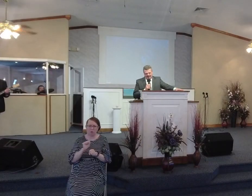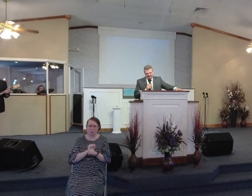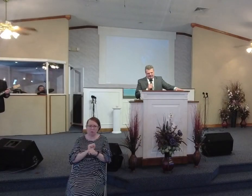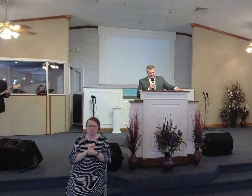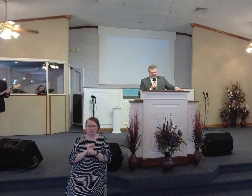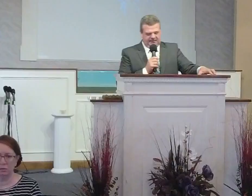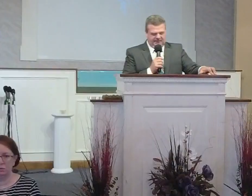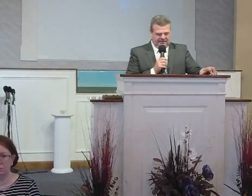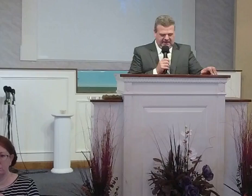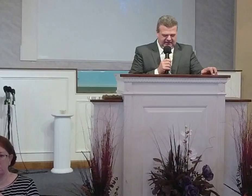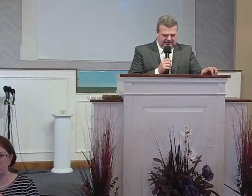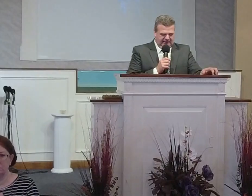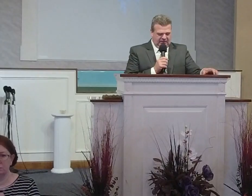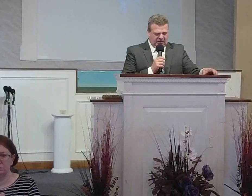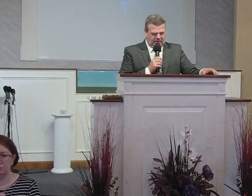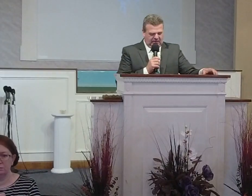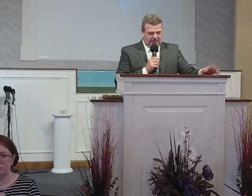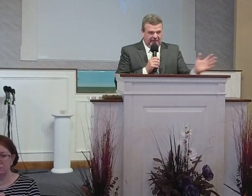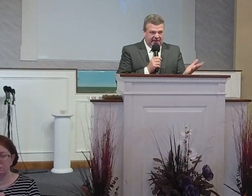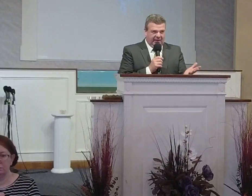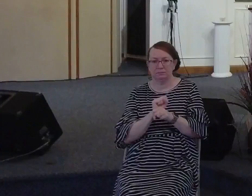Todo el trabajo que has puesto